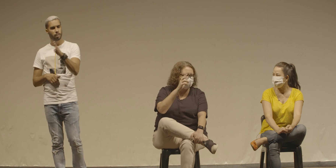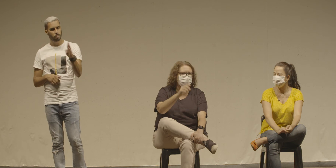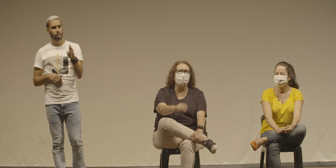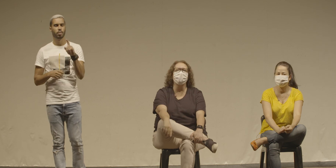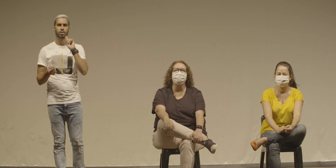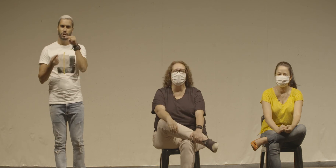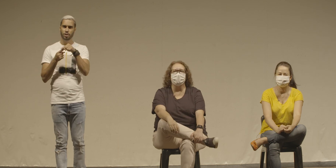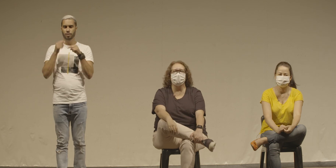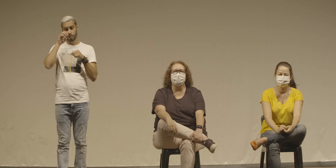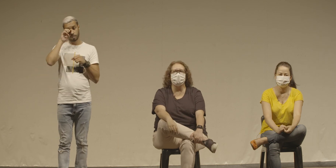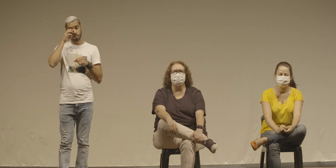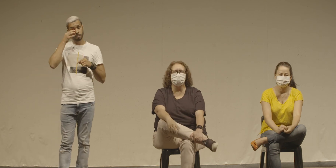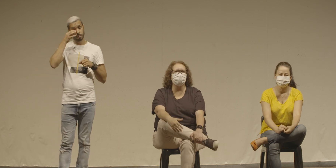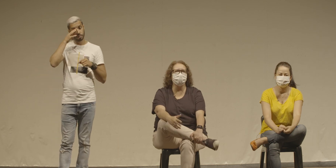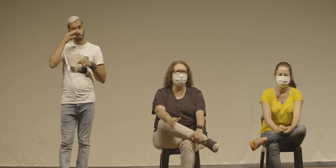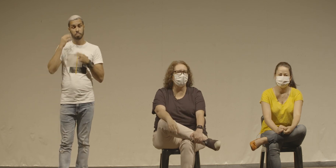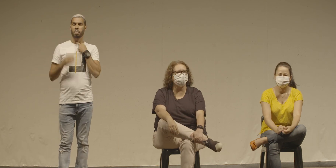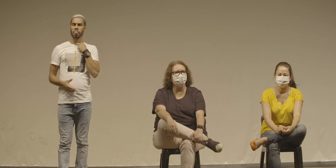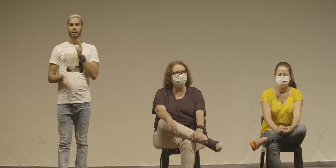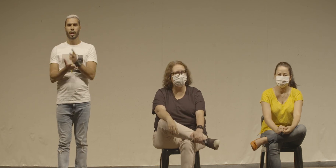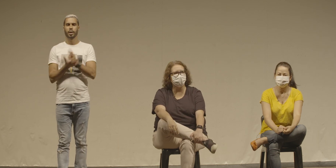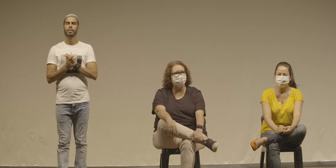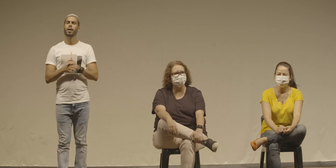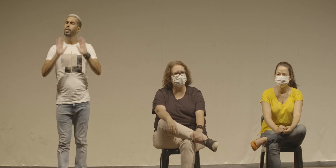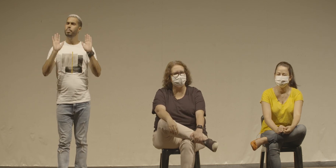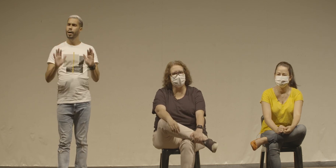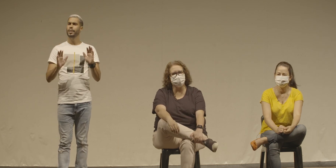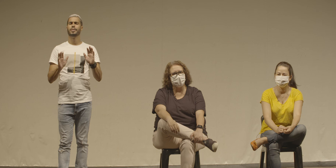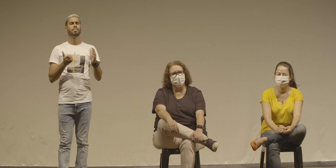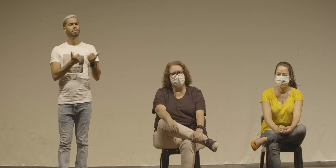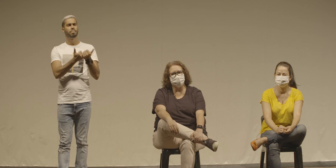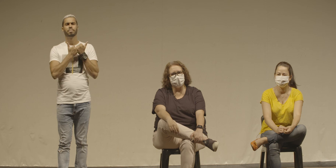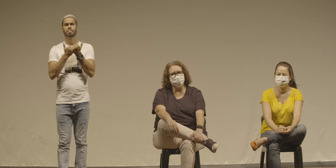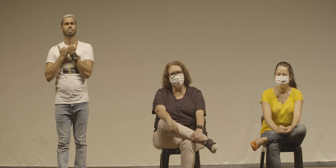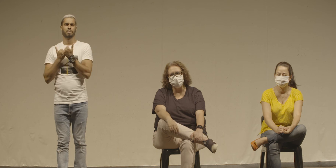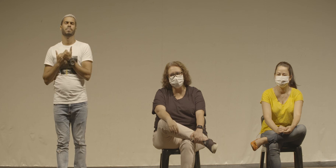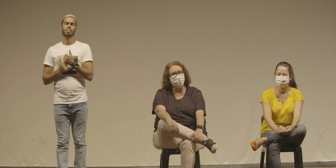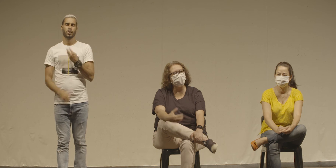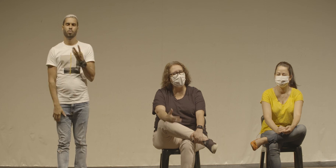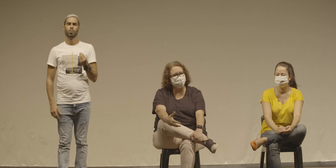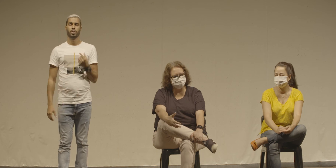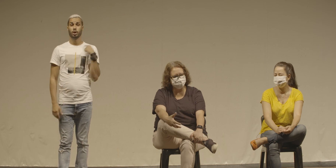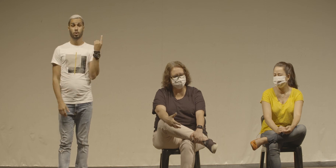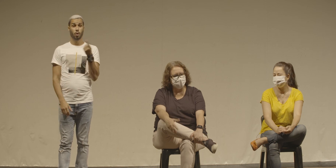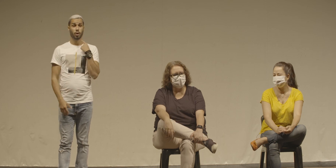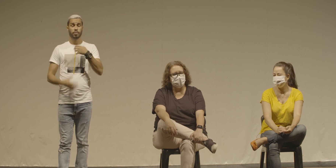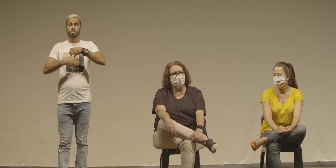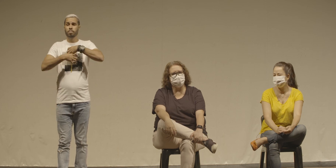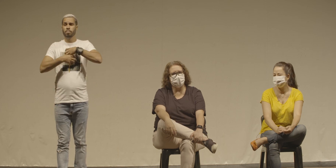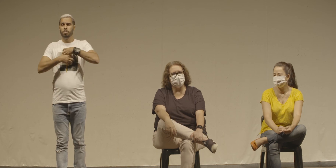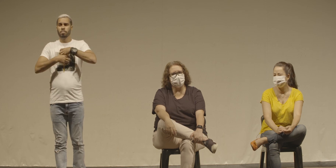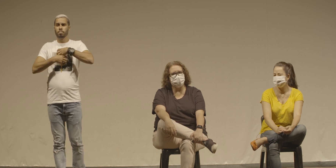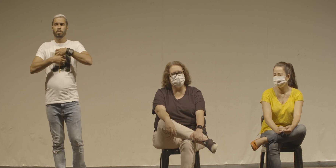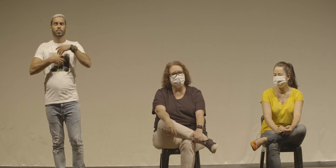e tal. E a gente teve um suporte muito, muito bom de todas elas. e ficamos muito honradas